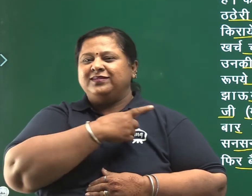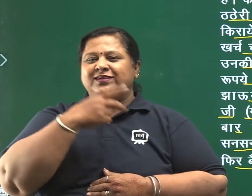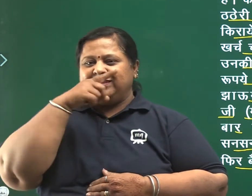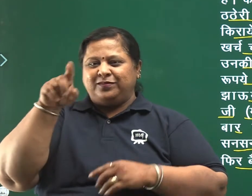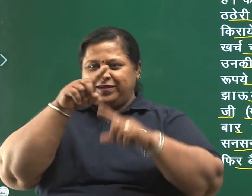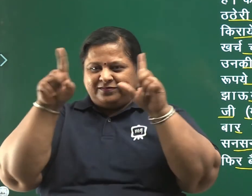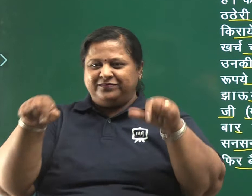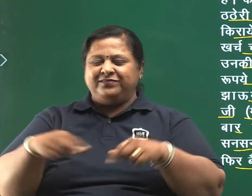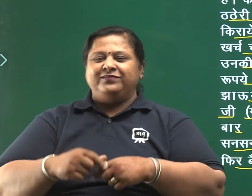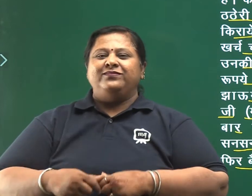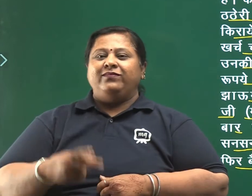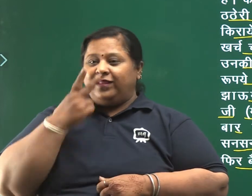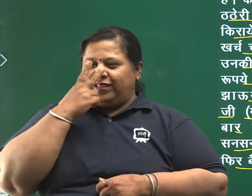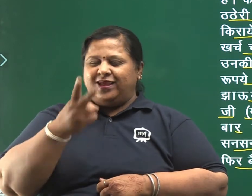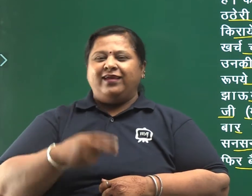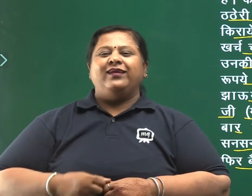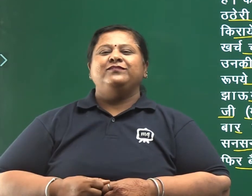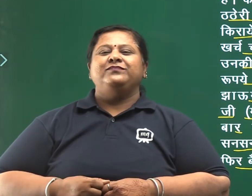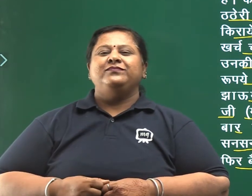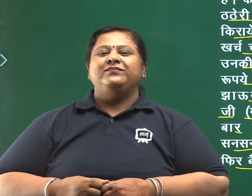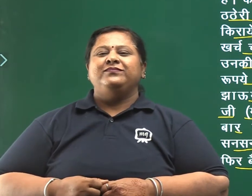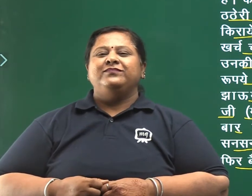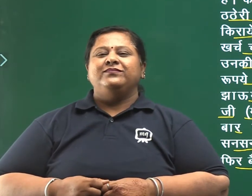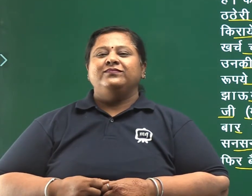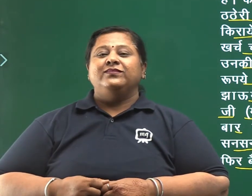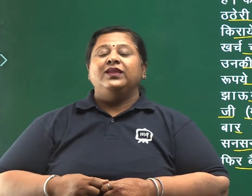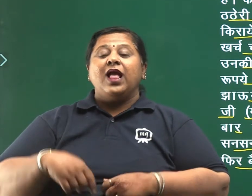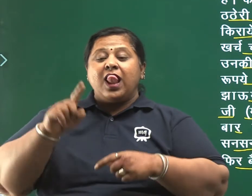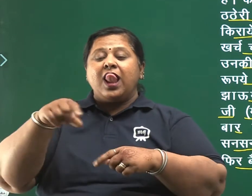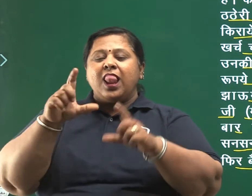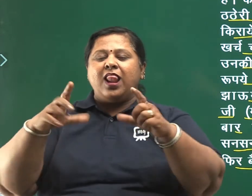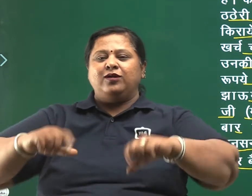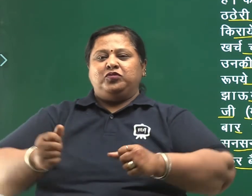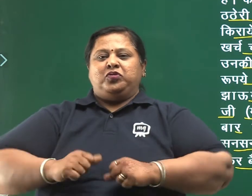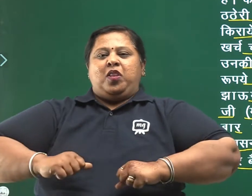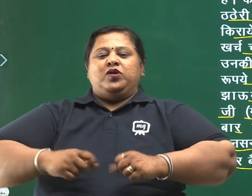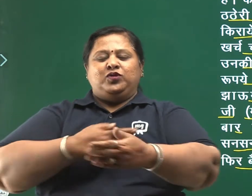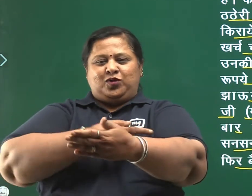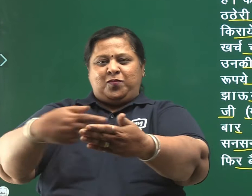में देख पा रहे हैं कि लाला झावमल